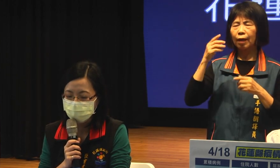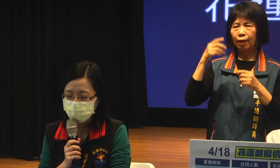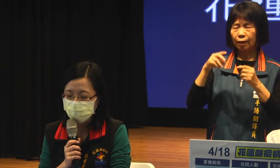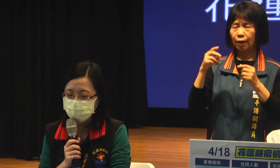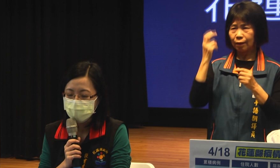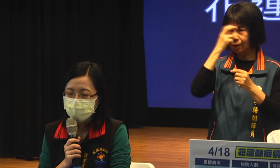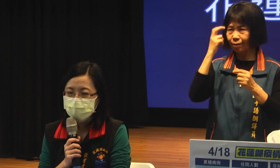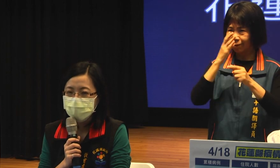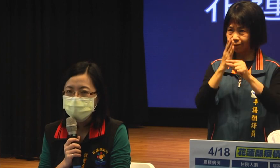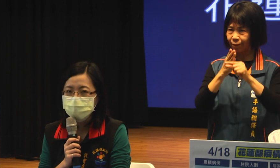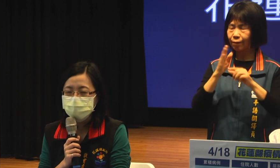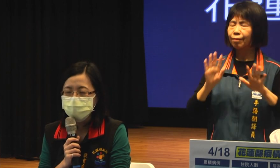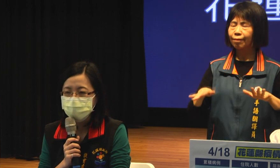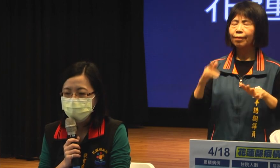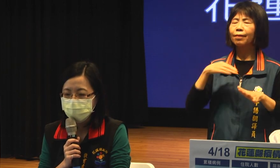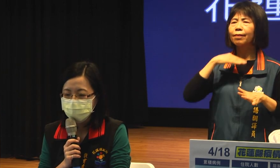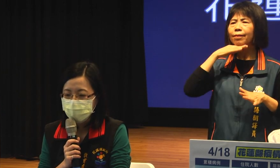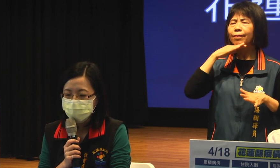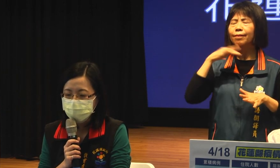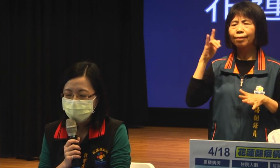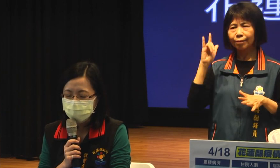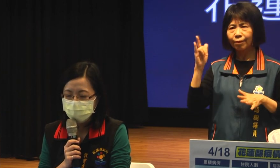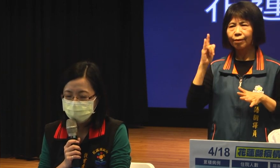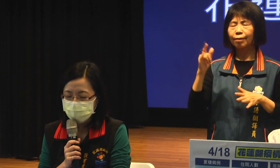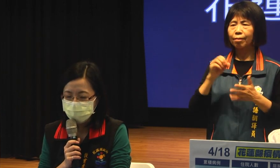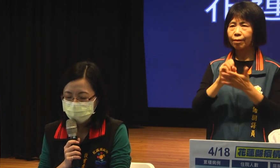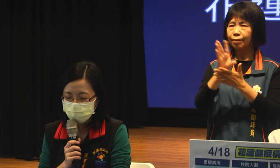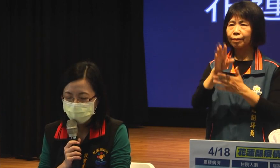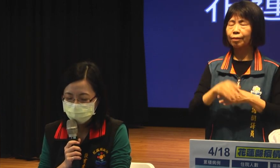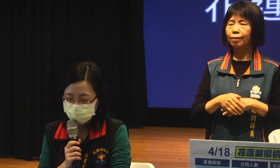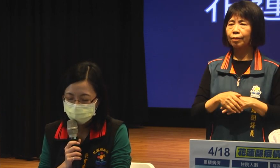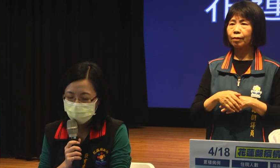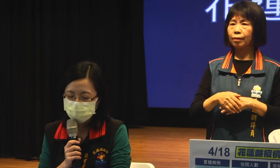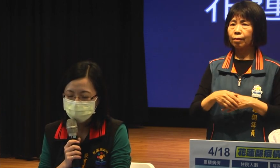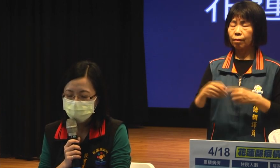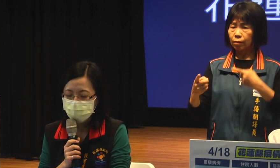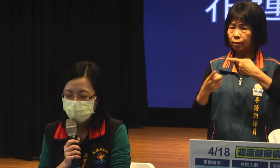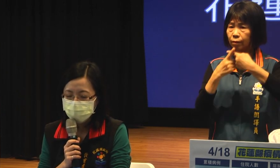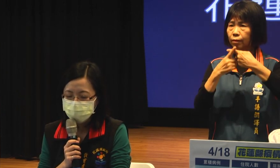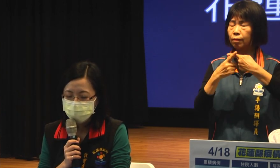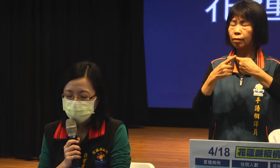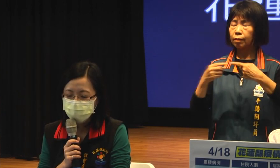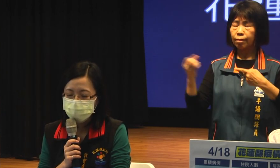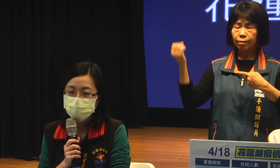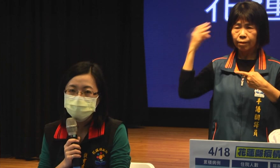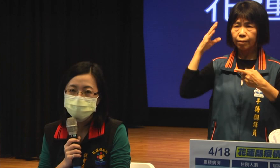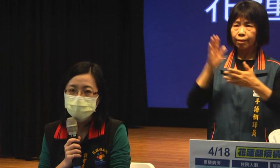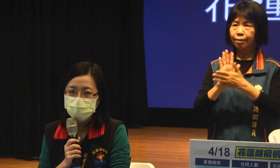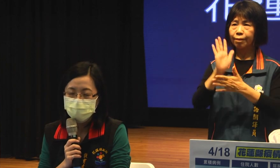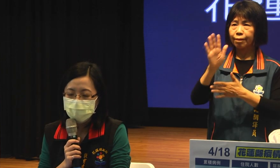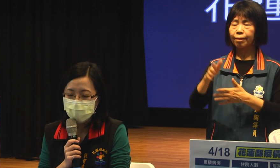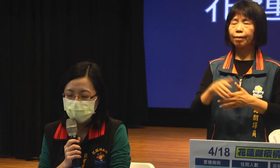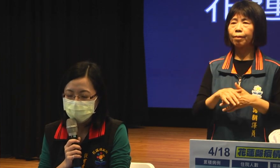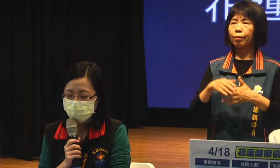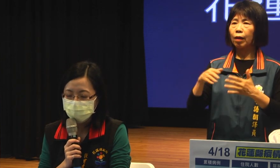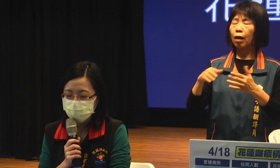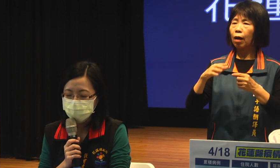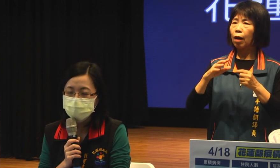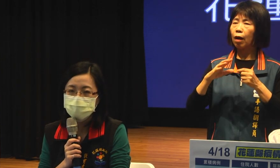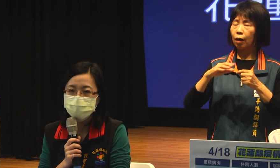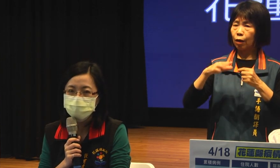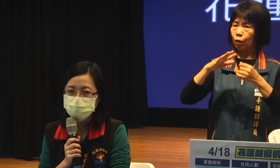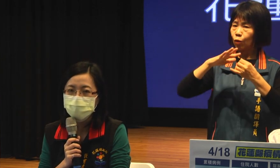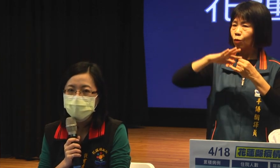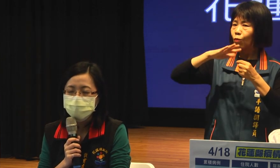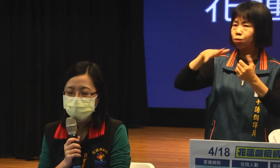的结果。那整个确诊的消息出来之后，经过全中运的执委会还有高